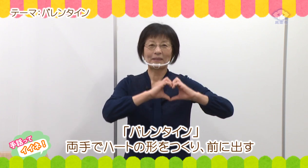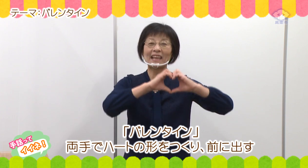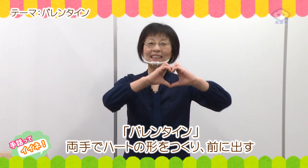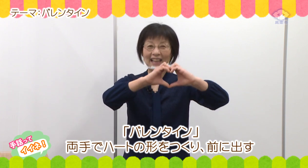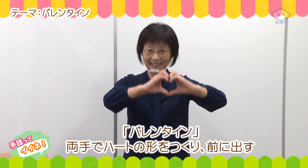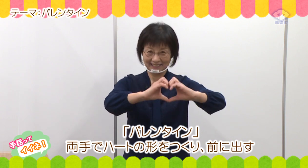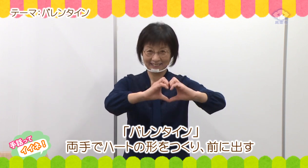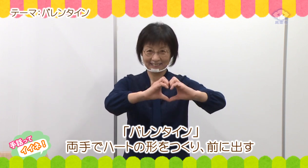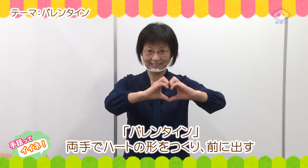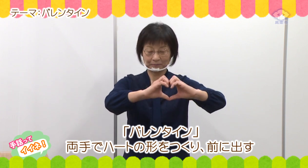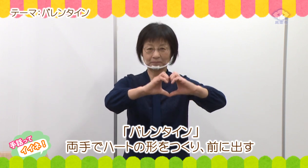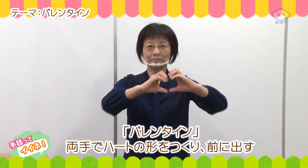レンタイン。